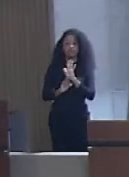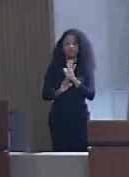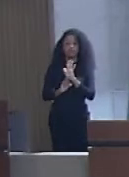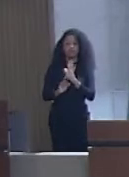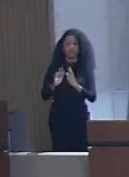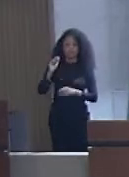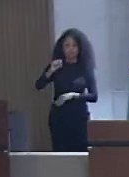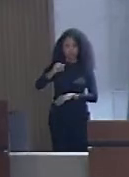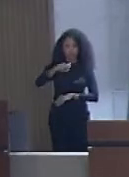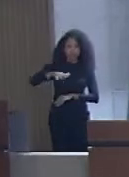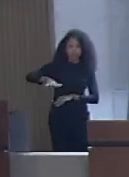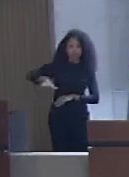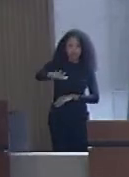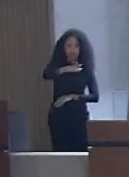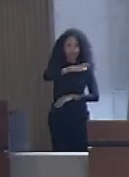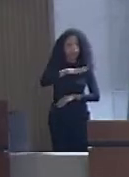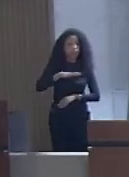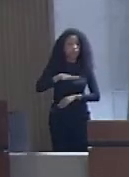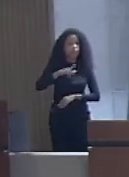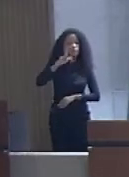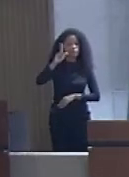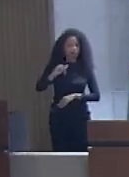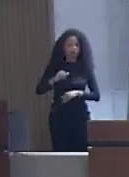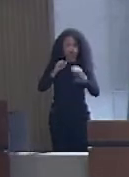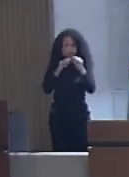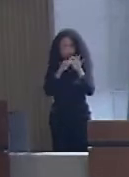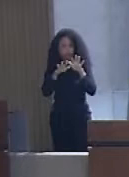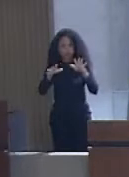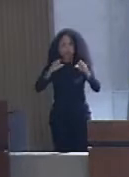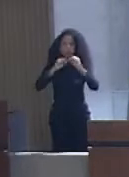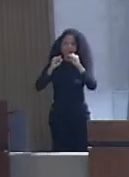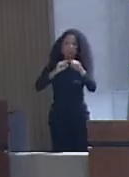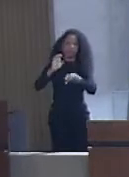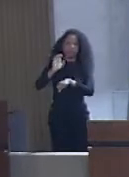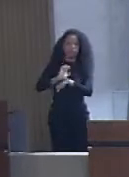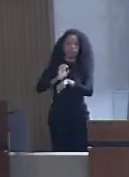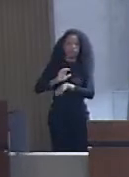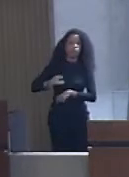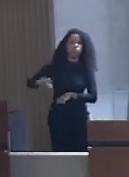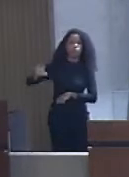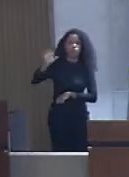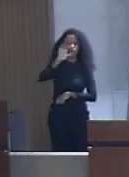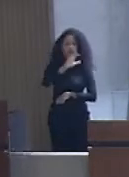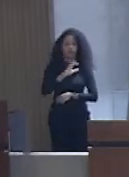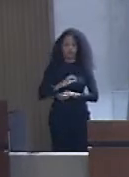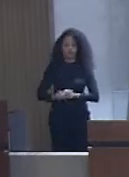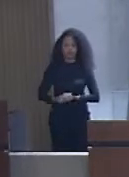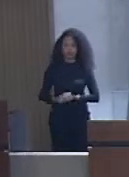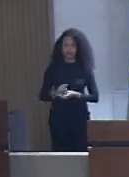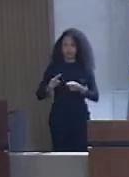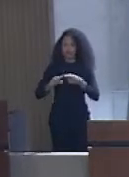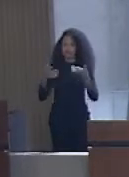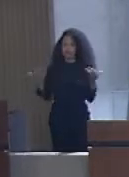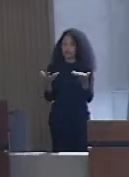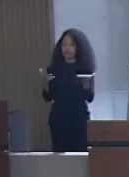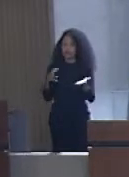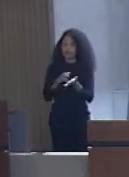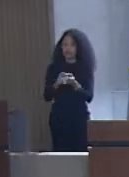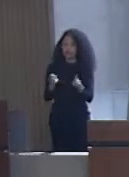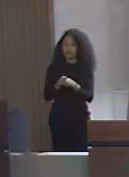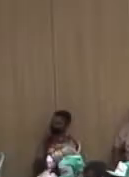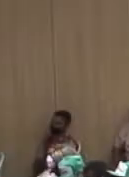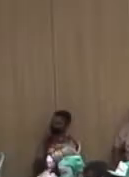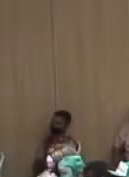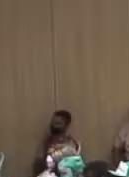esse espaço da gente fazer repercutir esse debate no Estado todo. Mas eu quero agora, quero registrar também Neves,